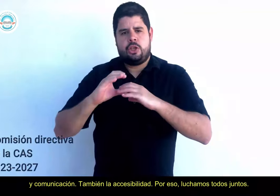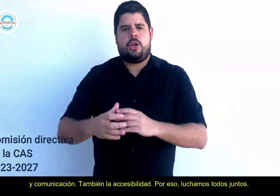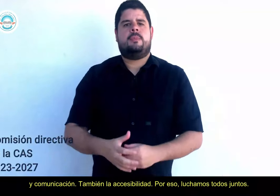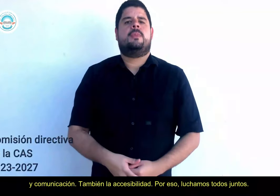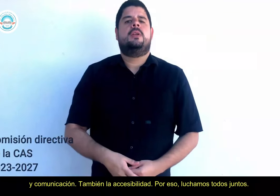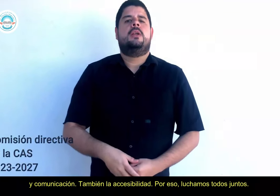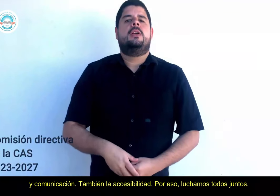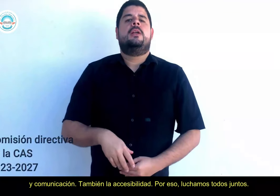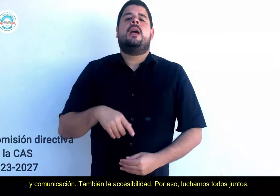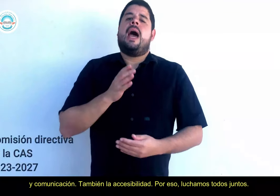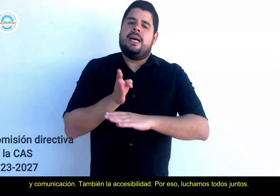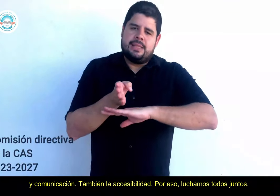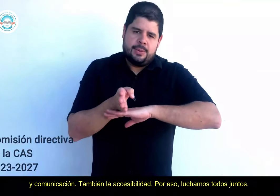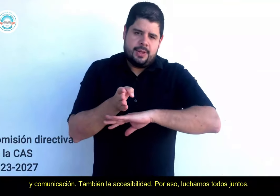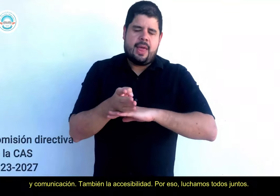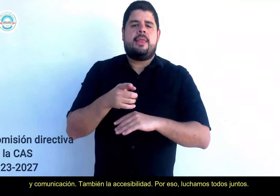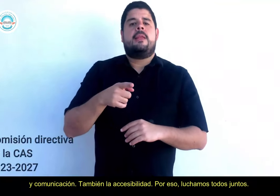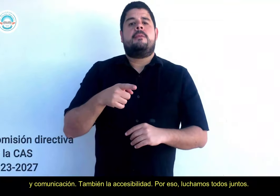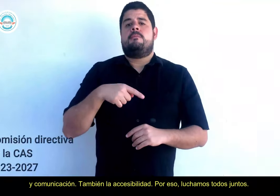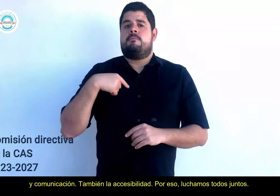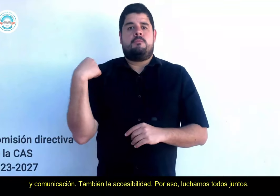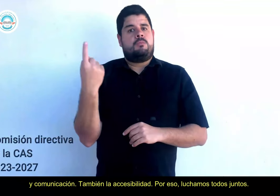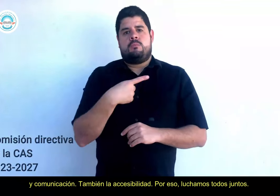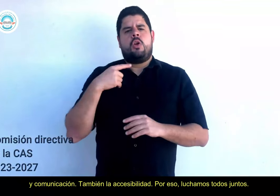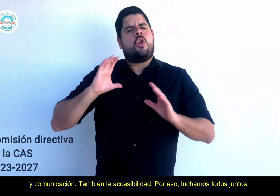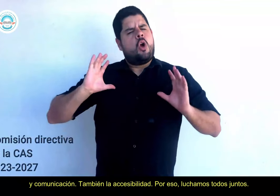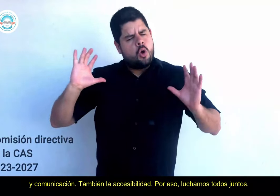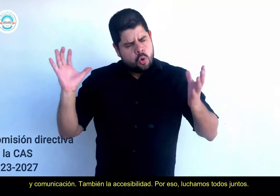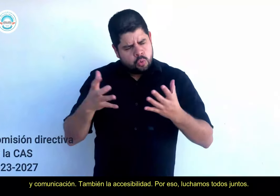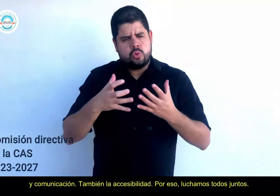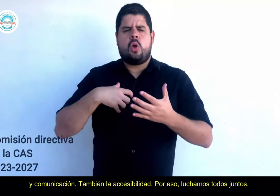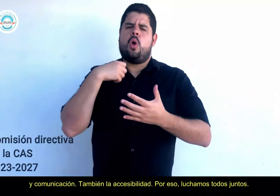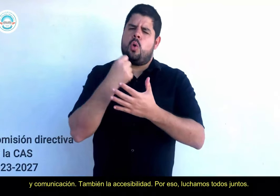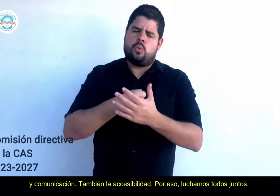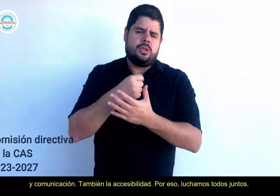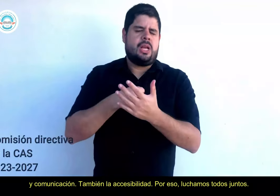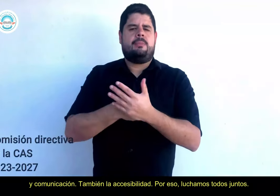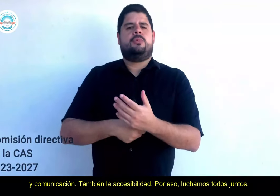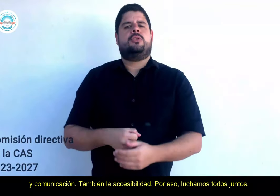También la accesibilidad. Por eso, luchamos todos juntos.